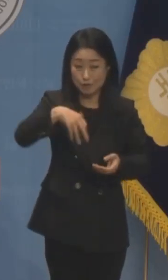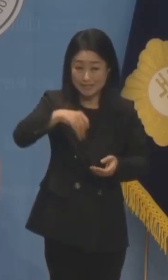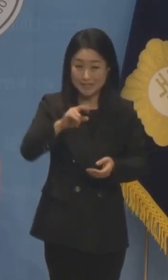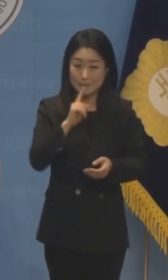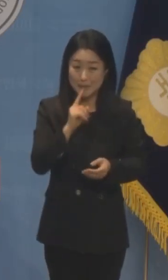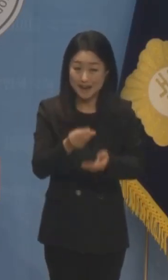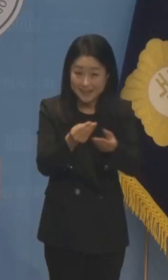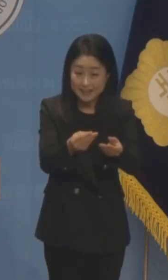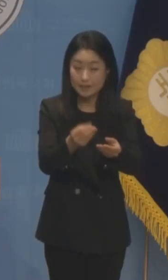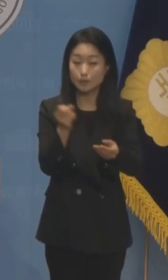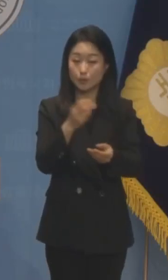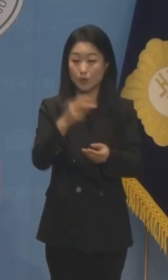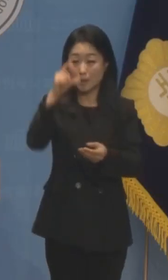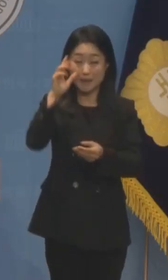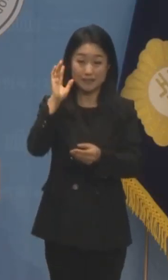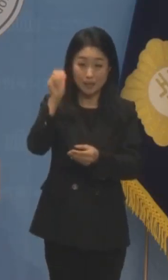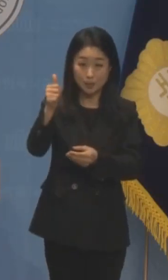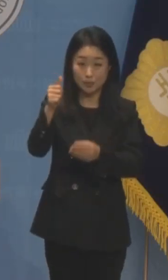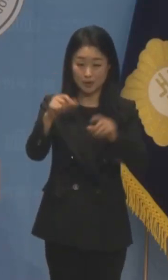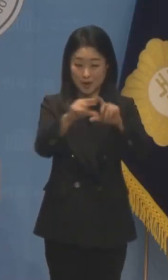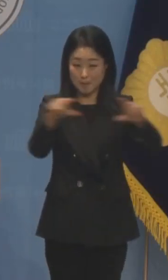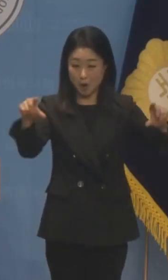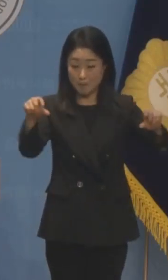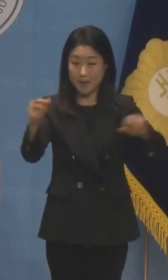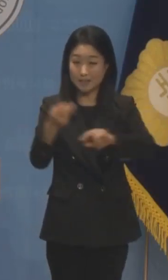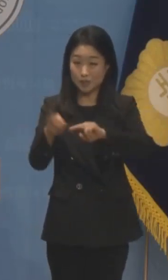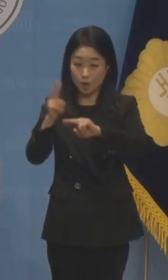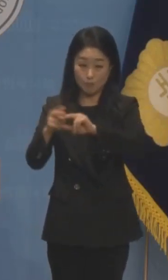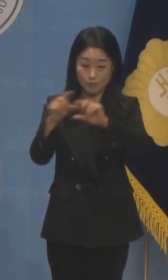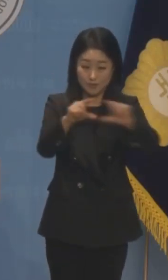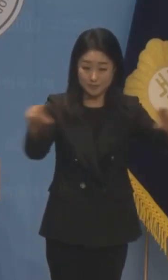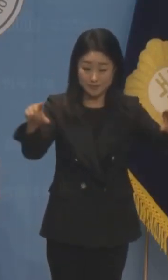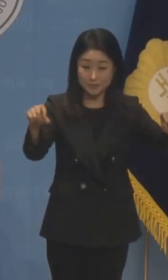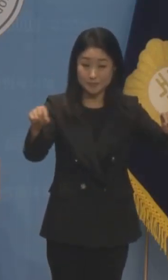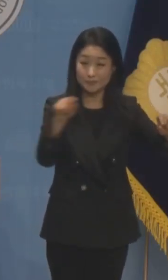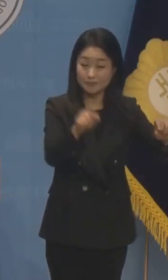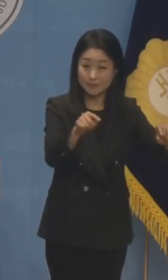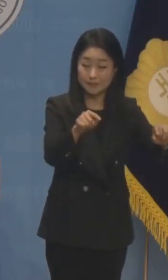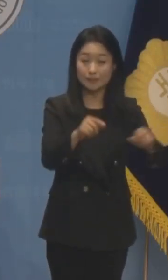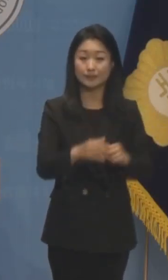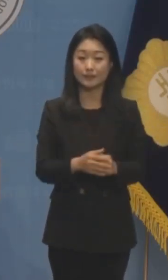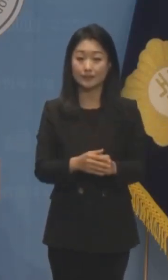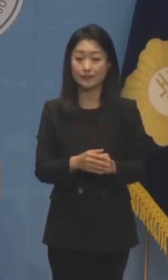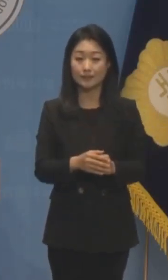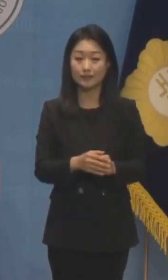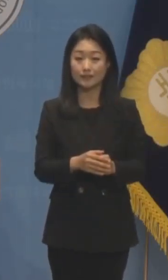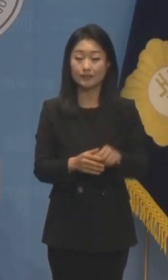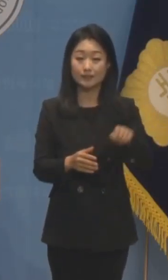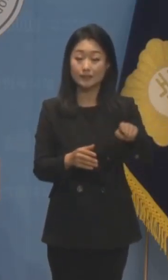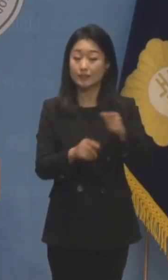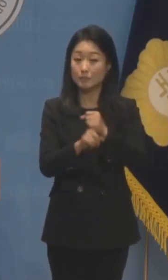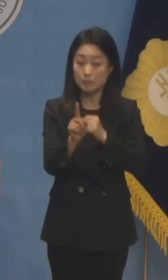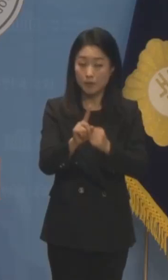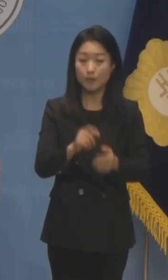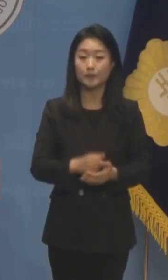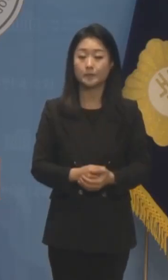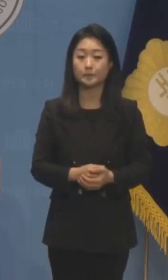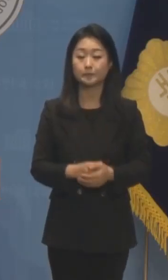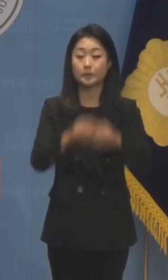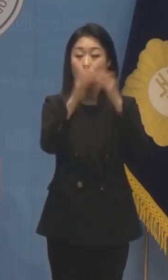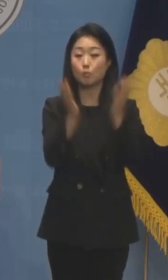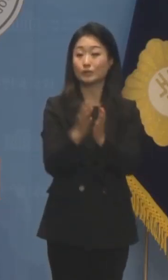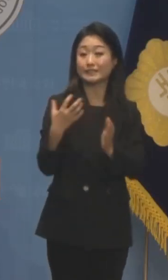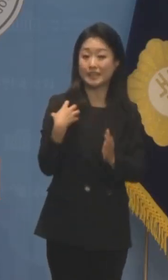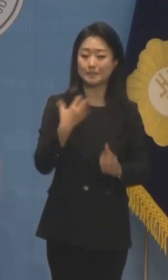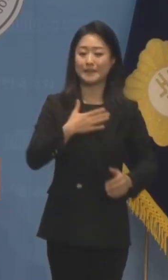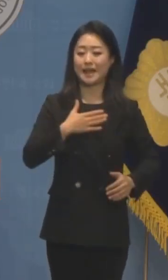대통령에게 선물 받았다던 그 명패에는 The buck stops here라고 적혀 있습니다. 모든